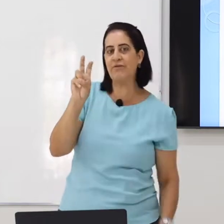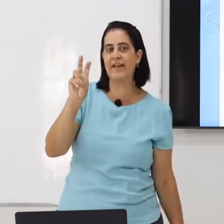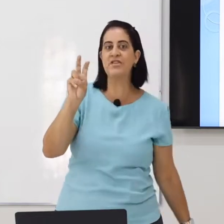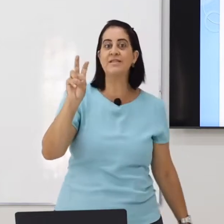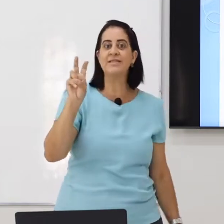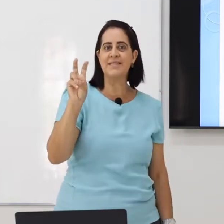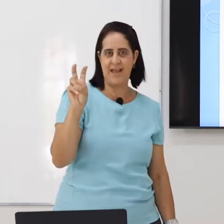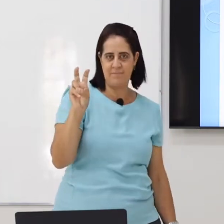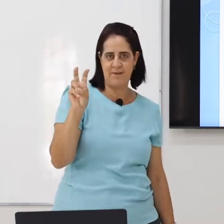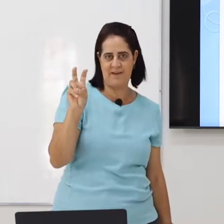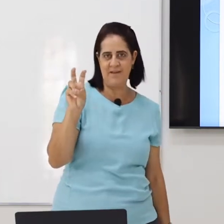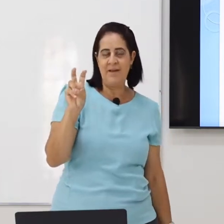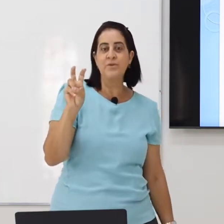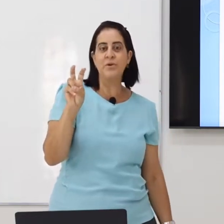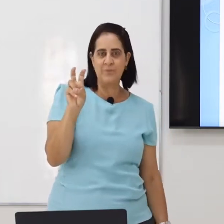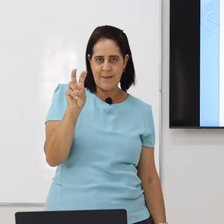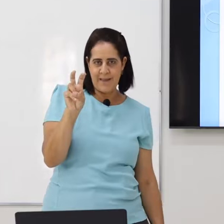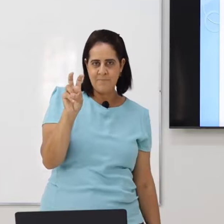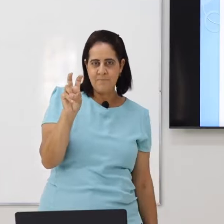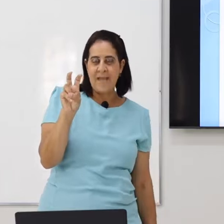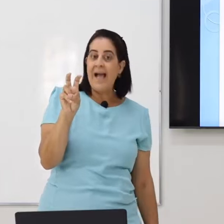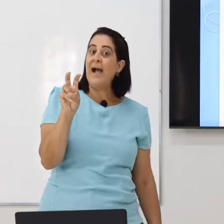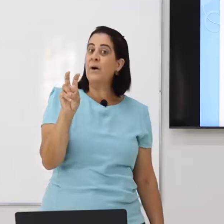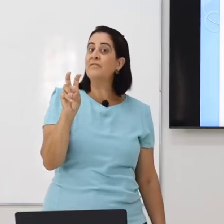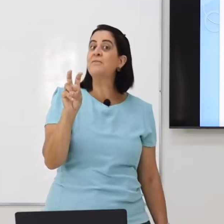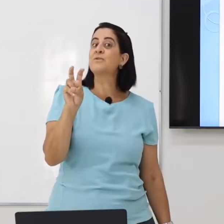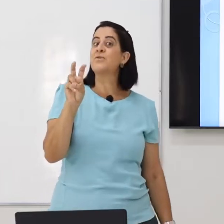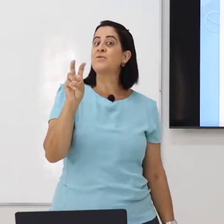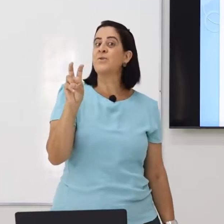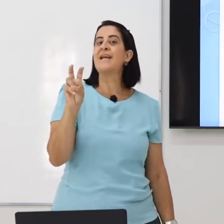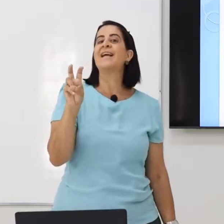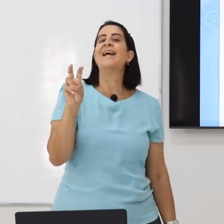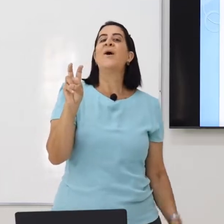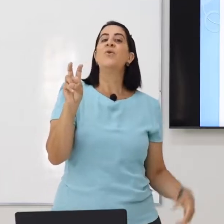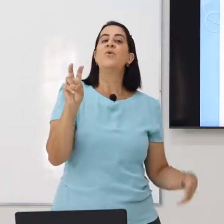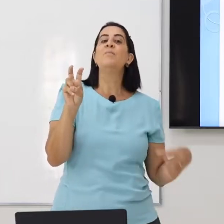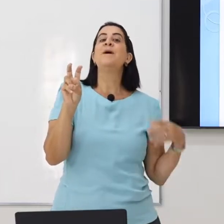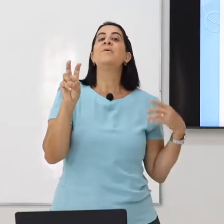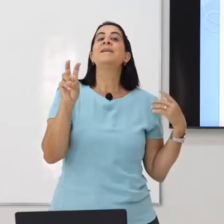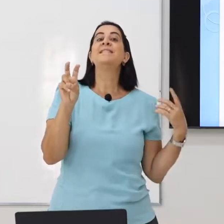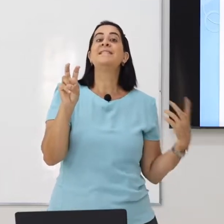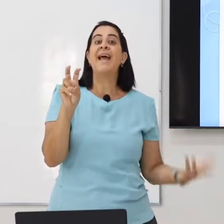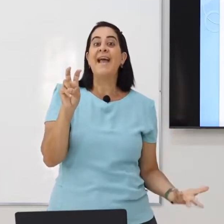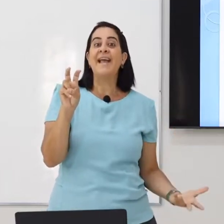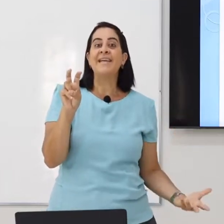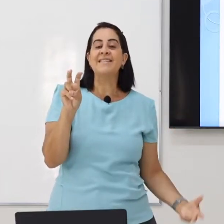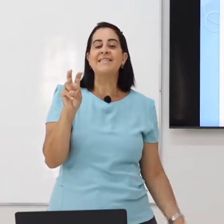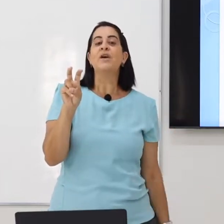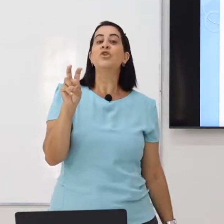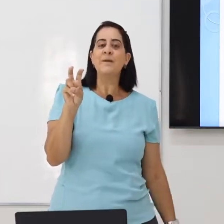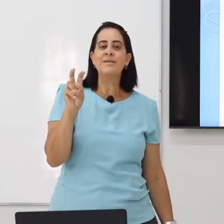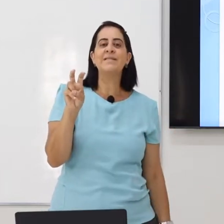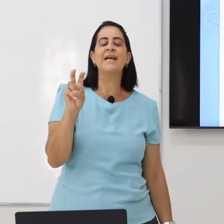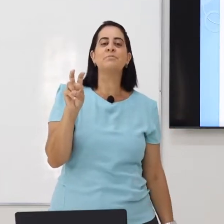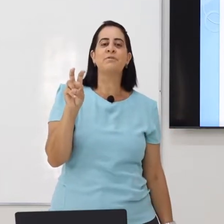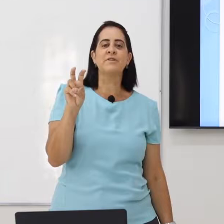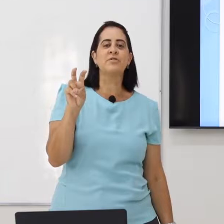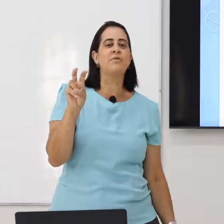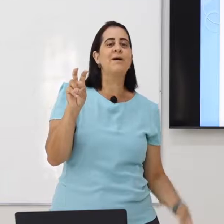frente sempre. Tudo bem? Agora vamos construir o número 6. Número 6, professor, uma